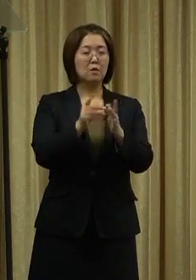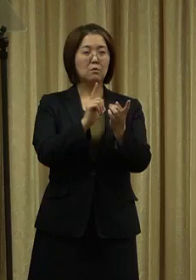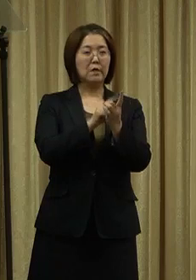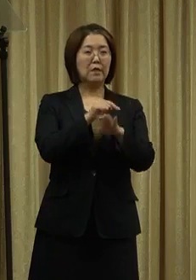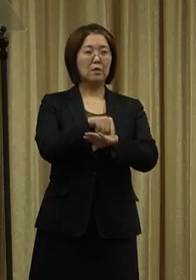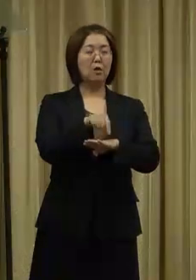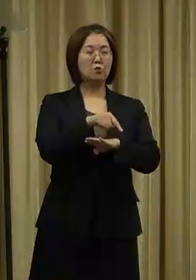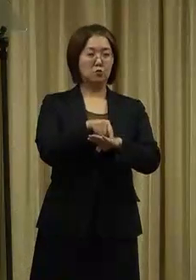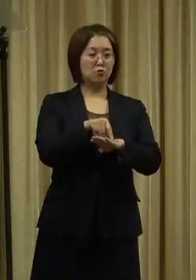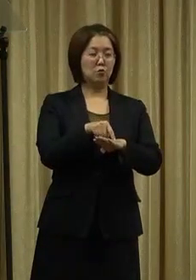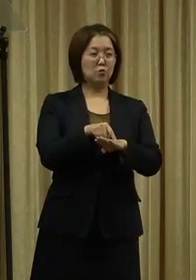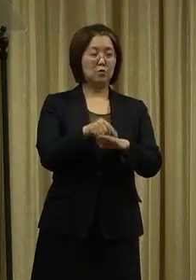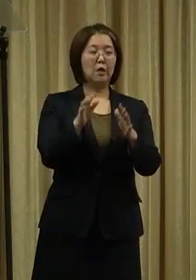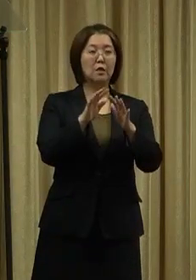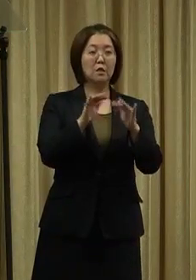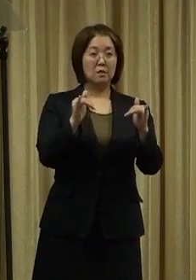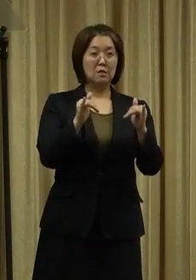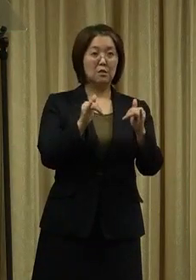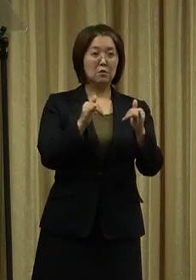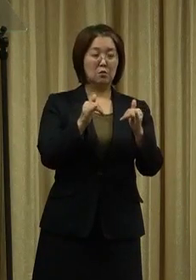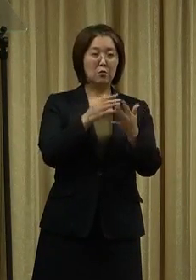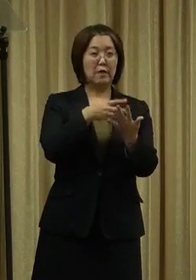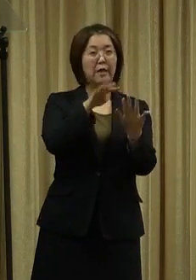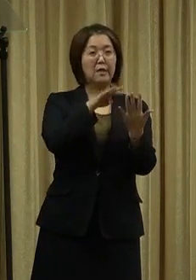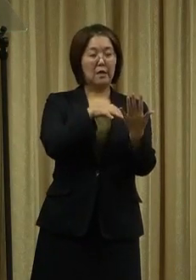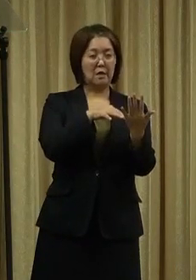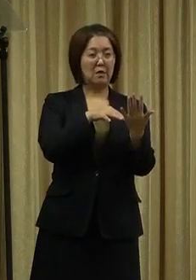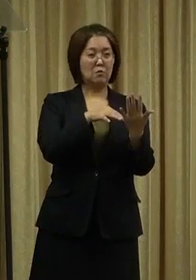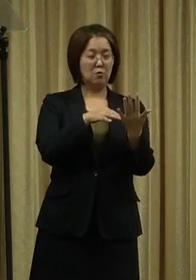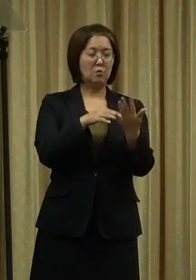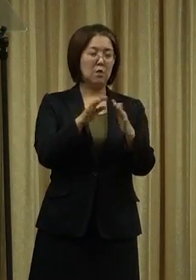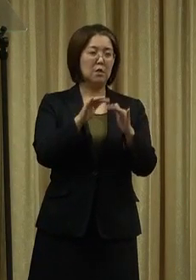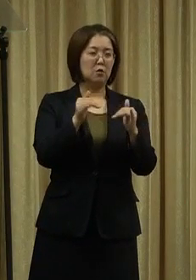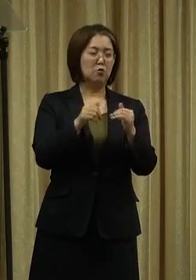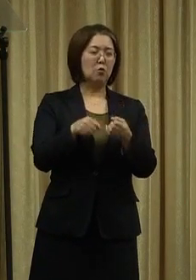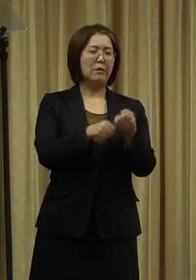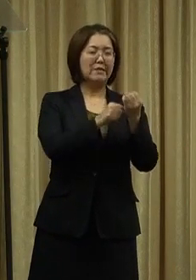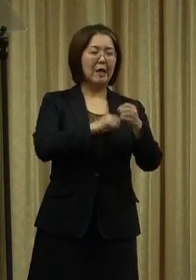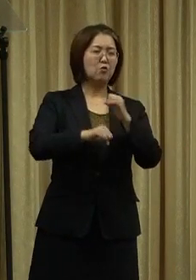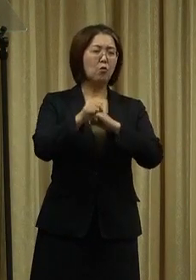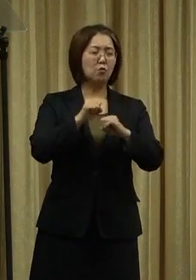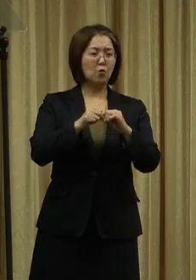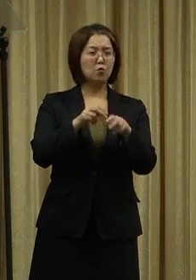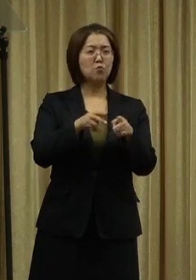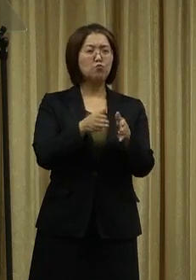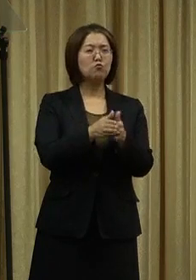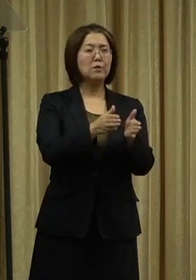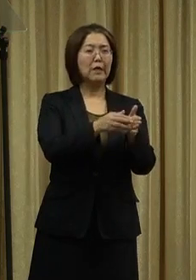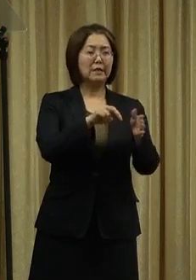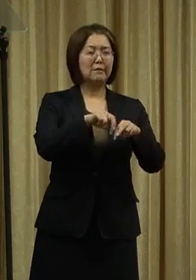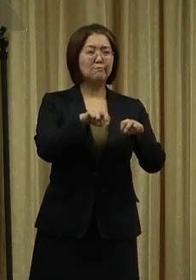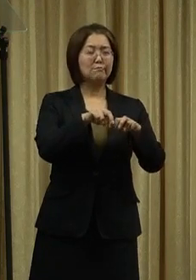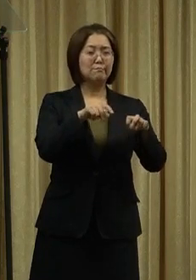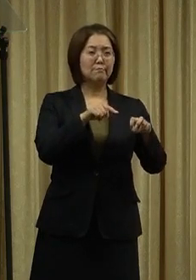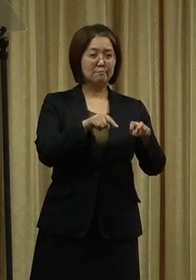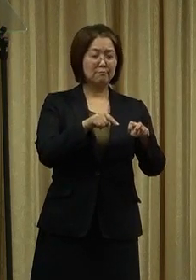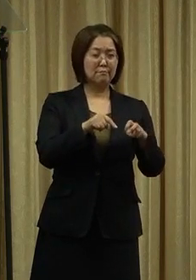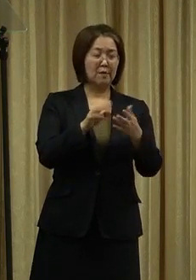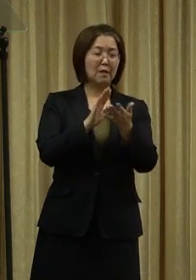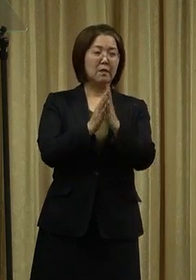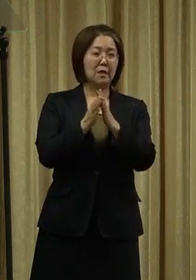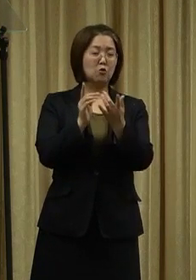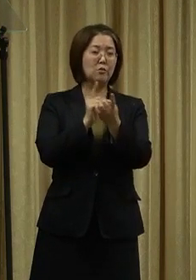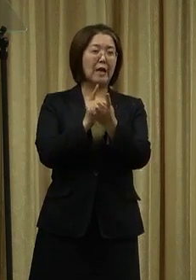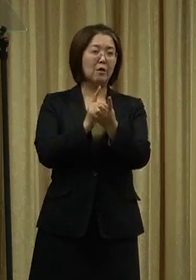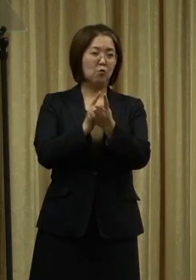、人流データの活用による住民の避難行動の分析や県の応急対応を検証する会議を開催